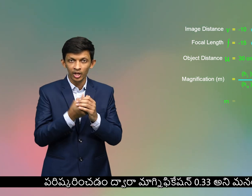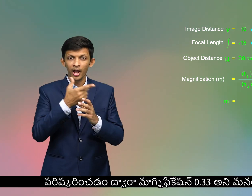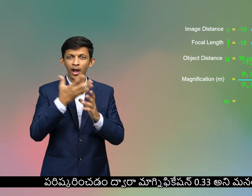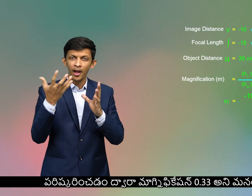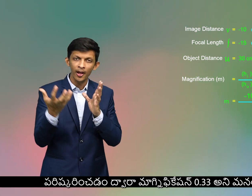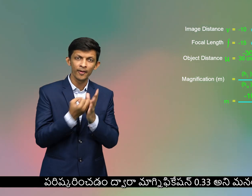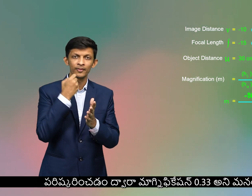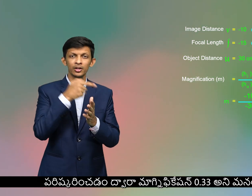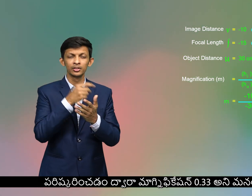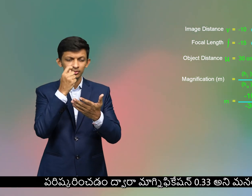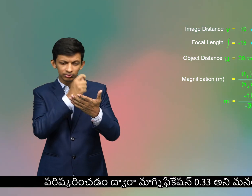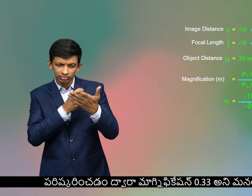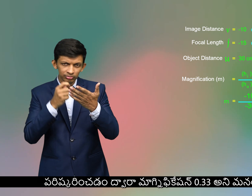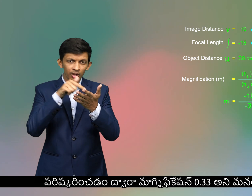పరిష్కరించడం ద్వారా ఆవర్ధనం